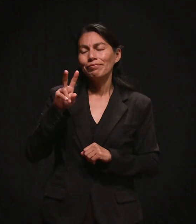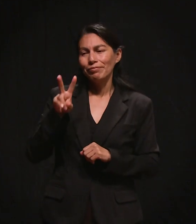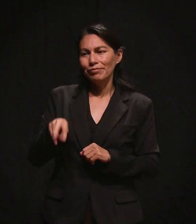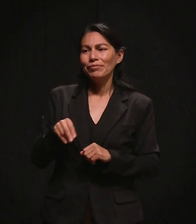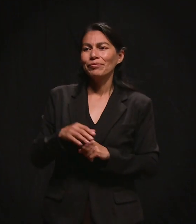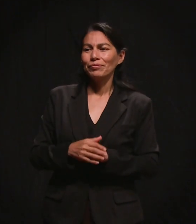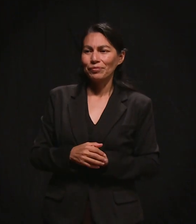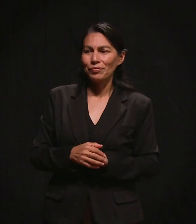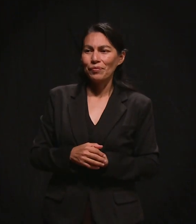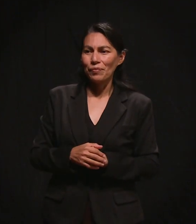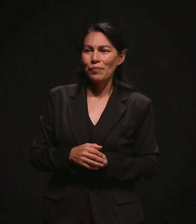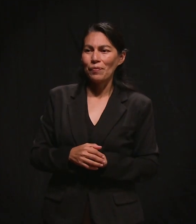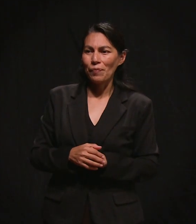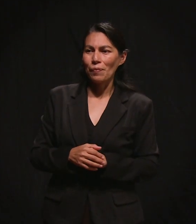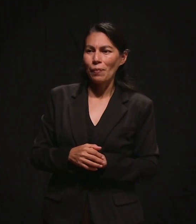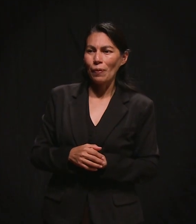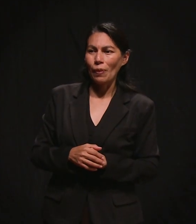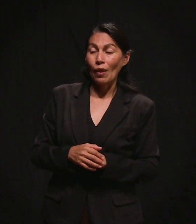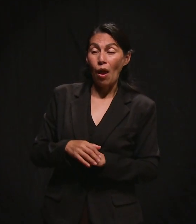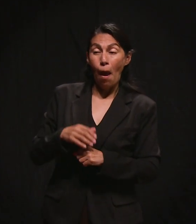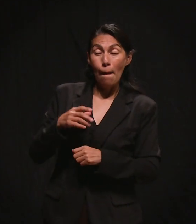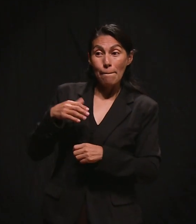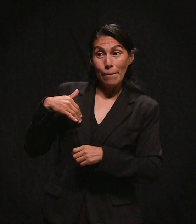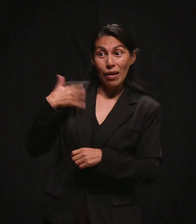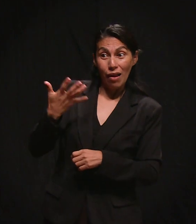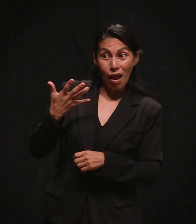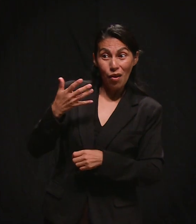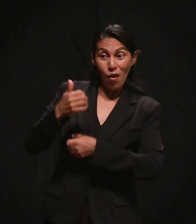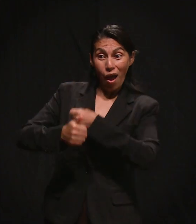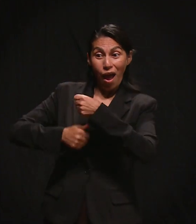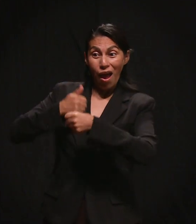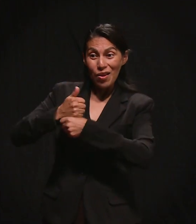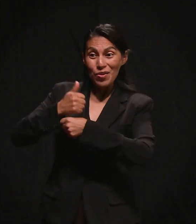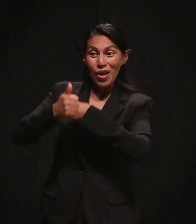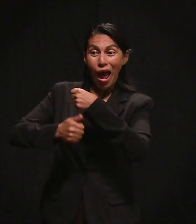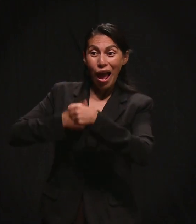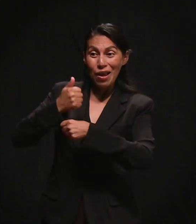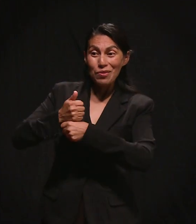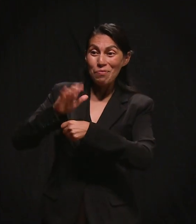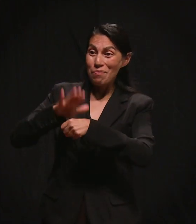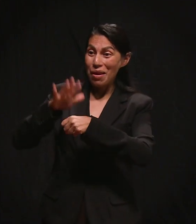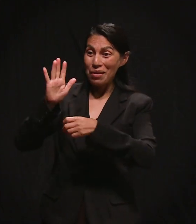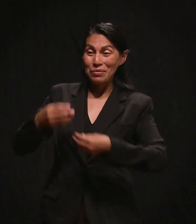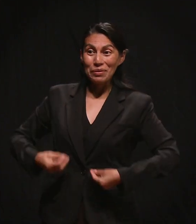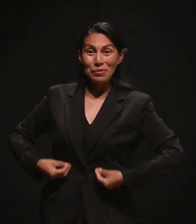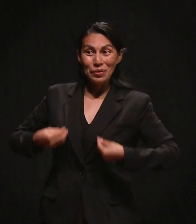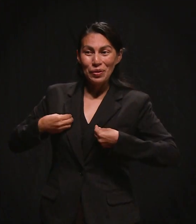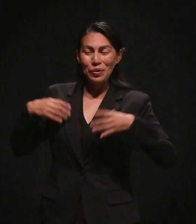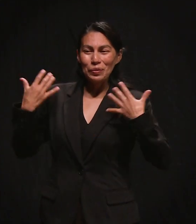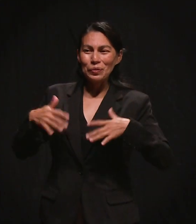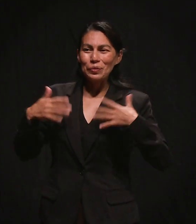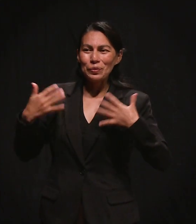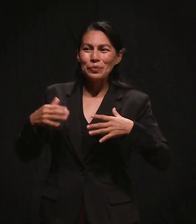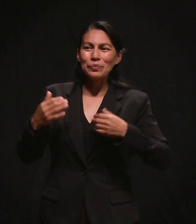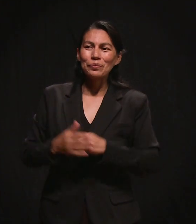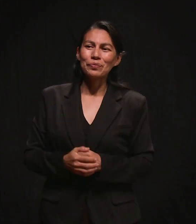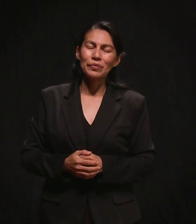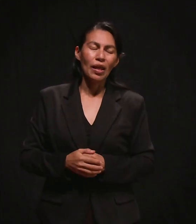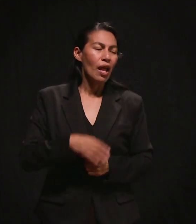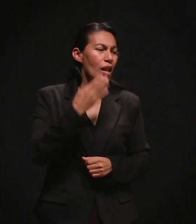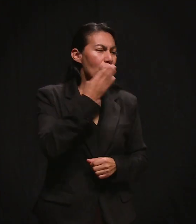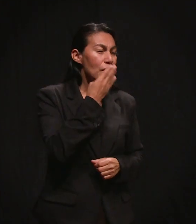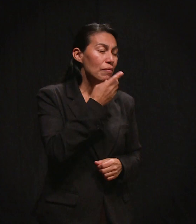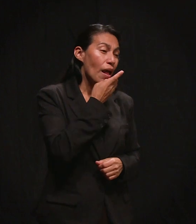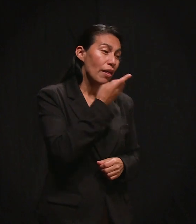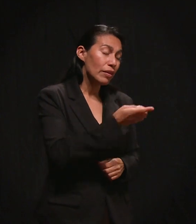fue un milagro de prolongarle años más. En la Biblia se mencionan varios relatos donde las personas clamaron